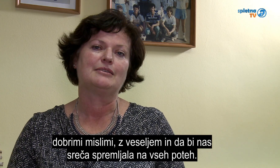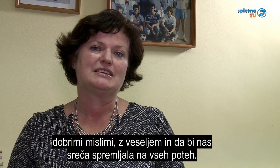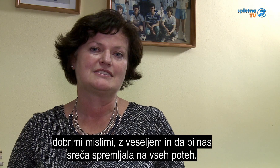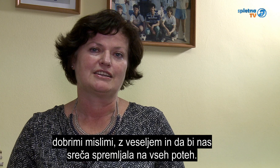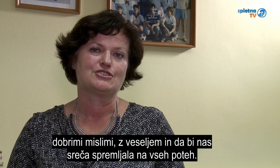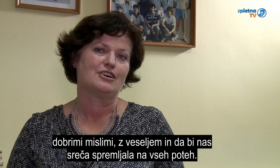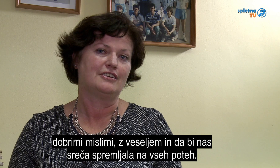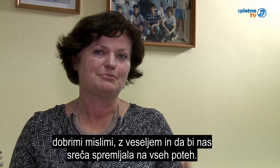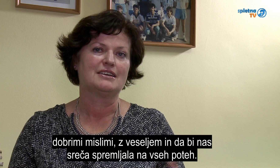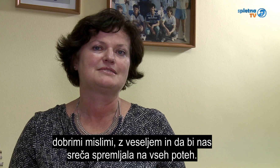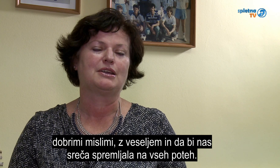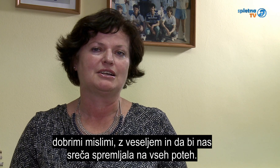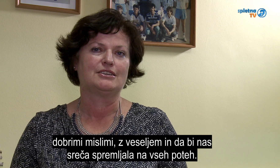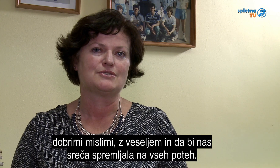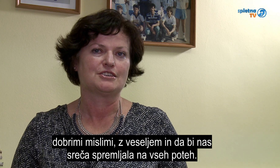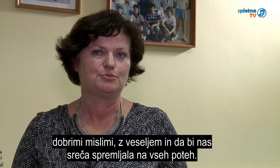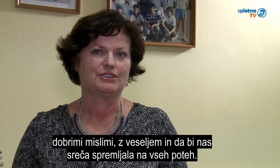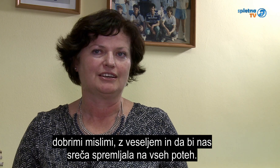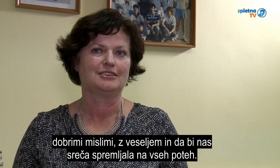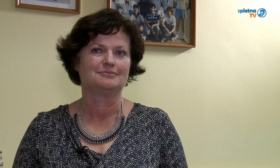in sreča naj bi nas spremljala na vseh poteh.